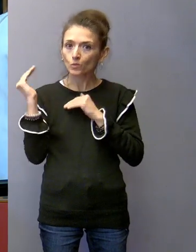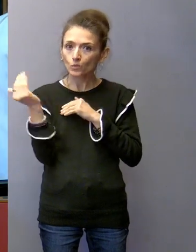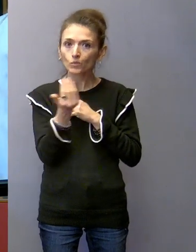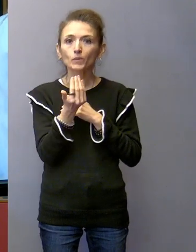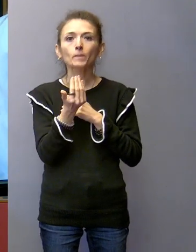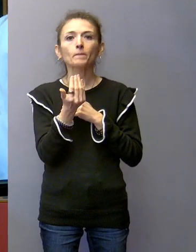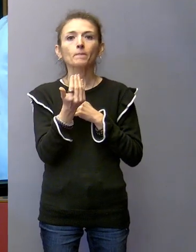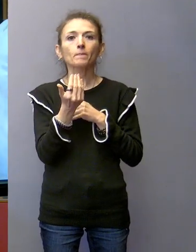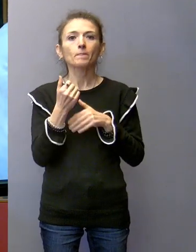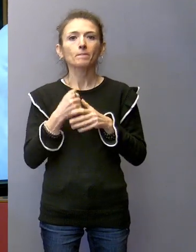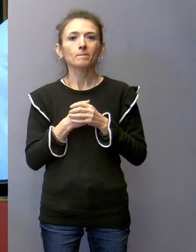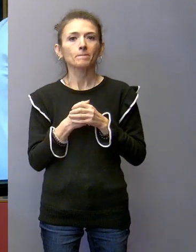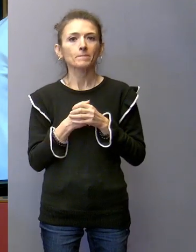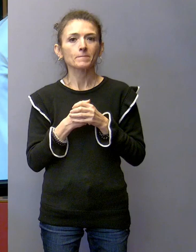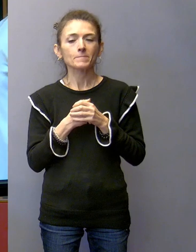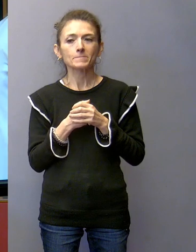ringrazio